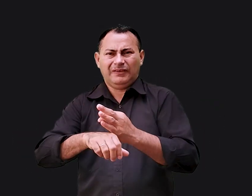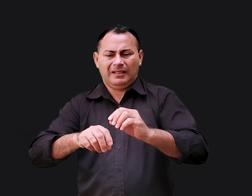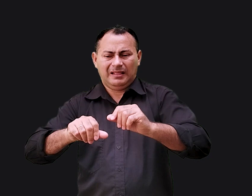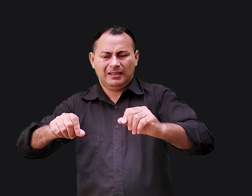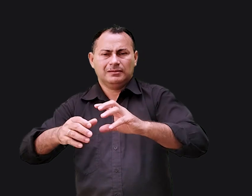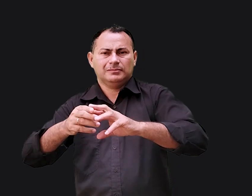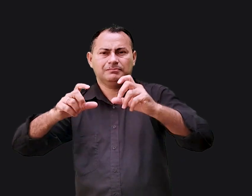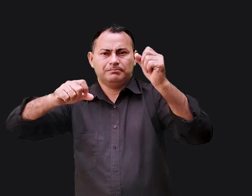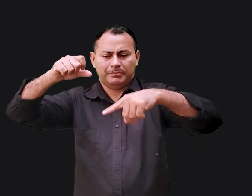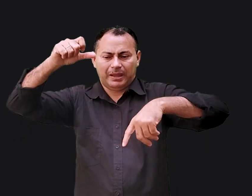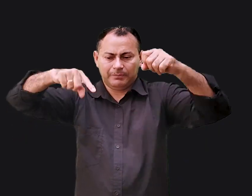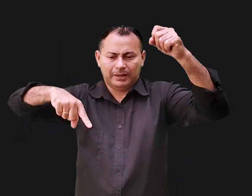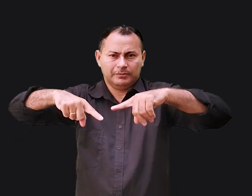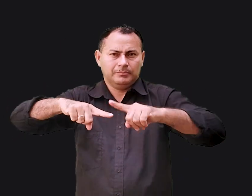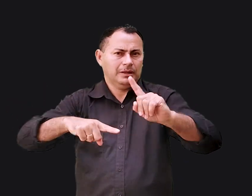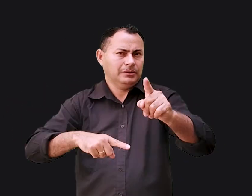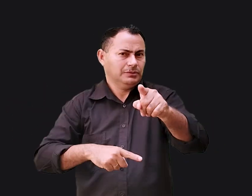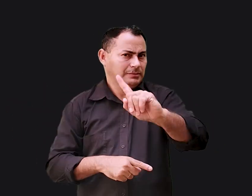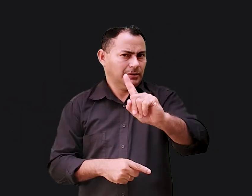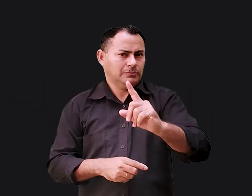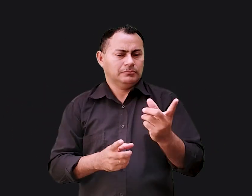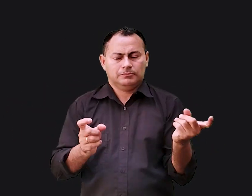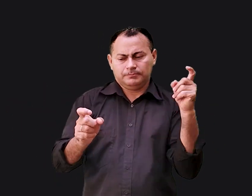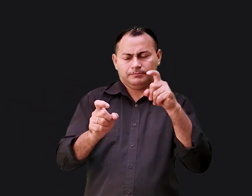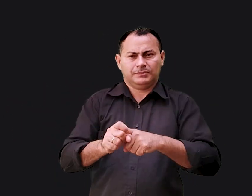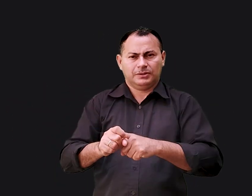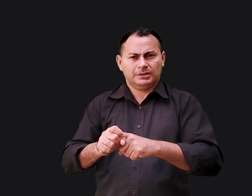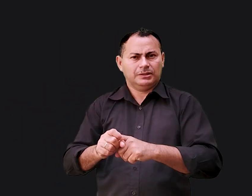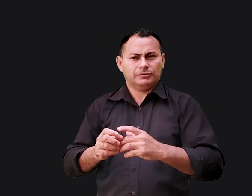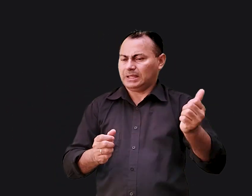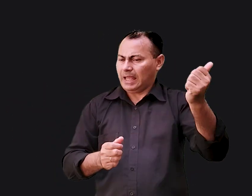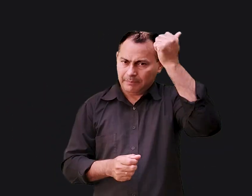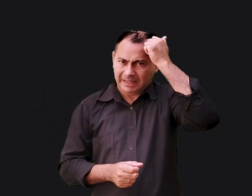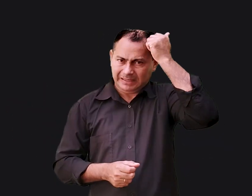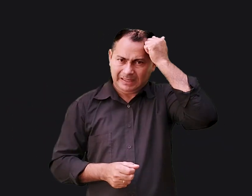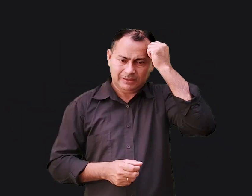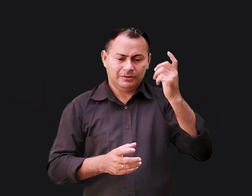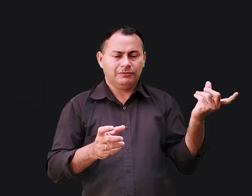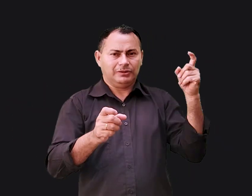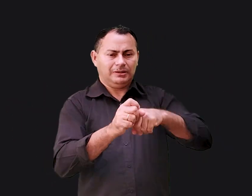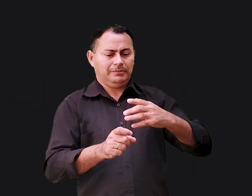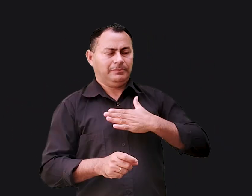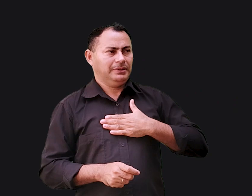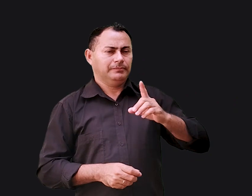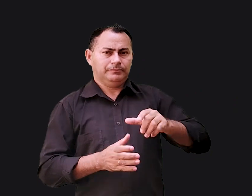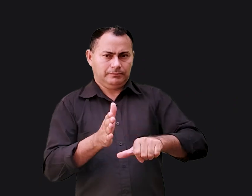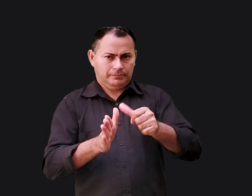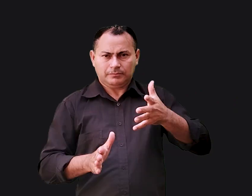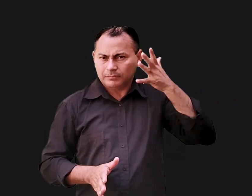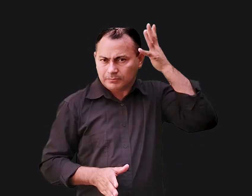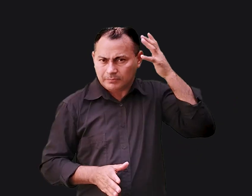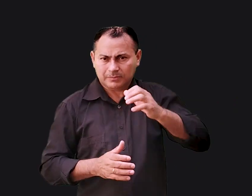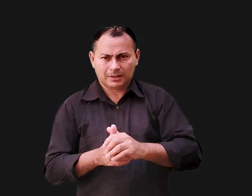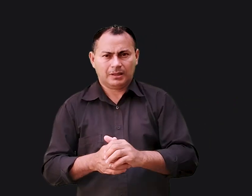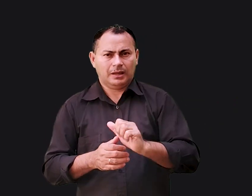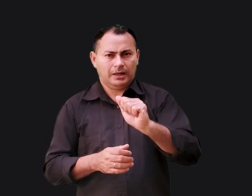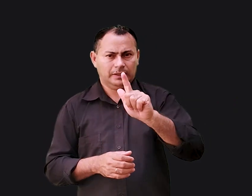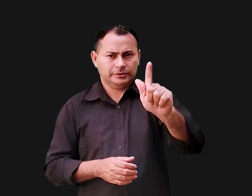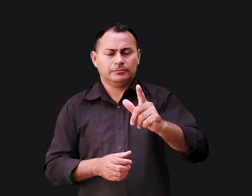e granizo, mas vocês não se voltaram para mim. Desde o primeiro sermão, Ageu está dizendo que leva tempo para